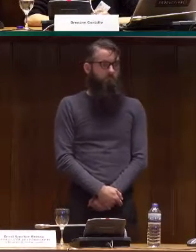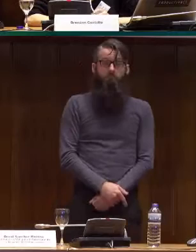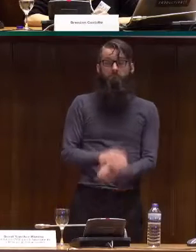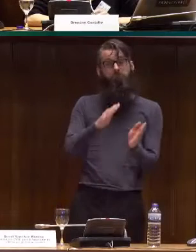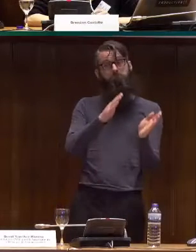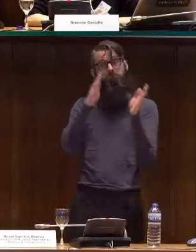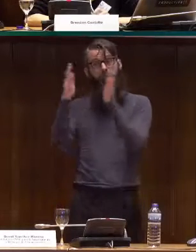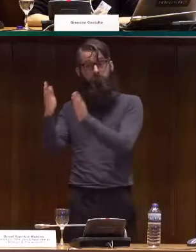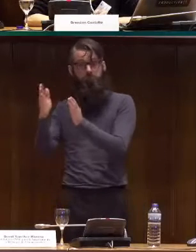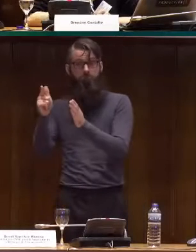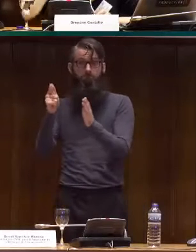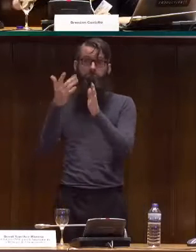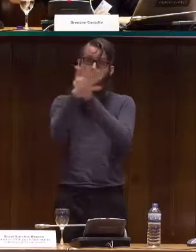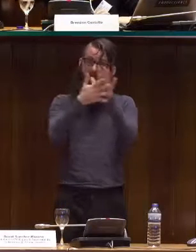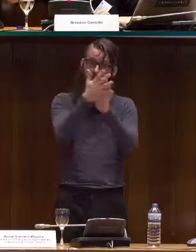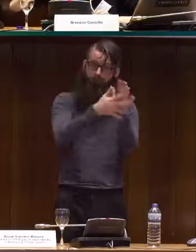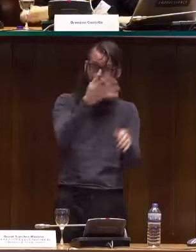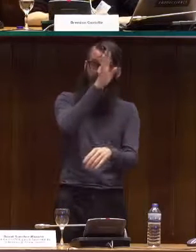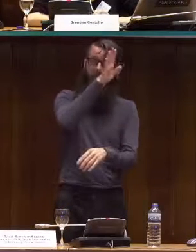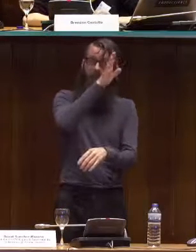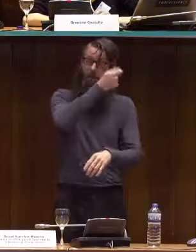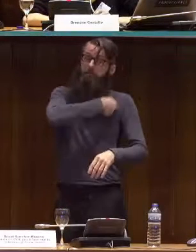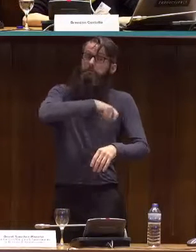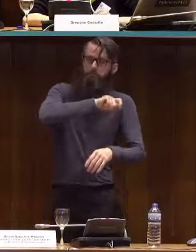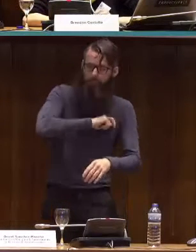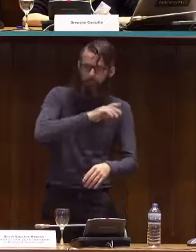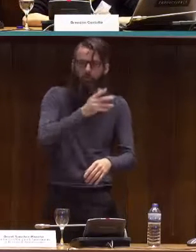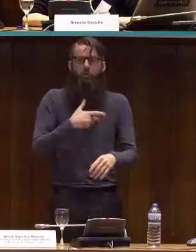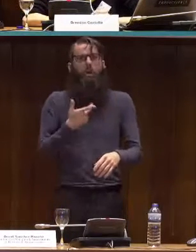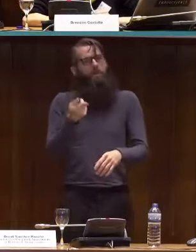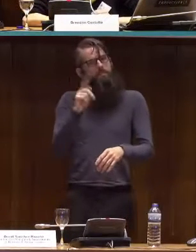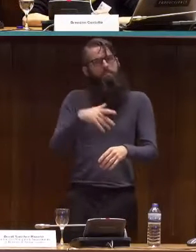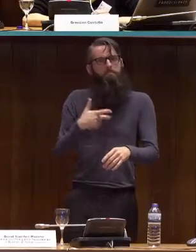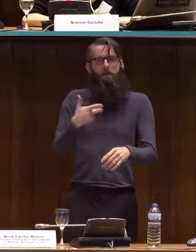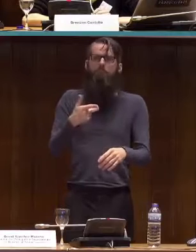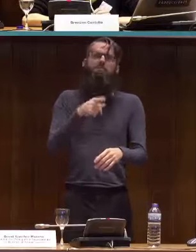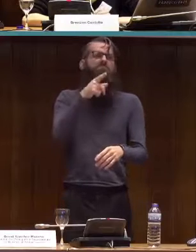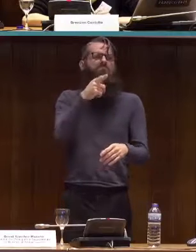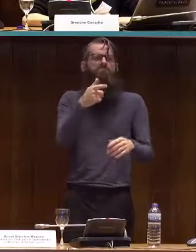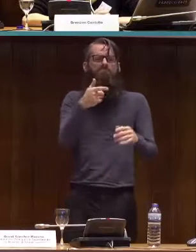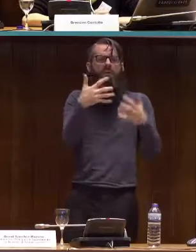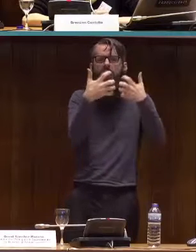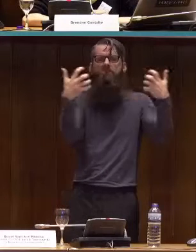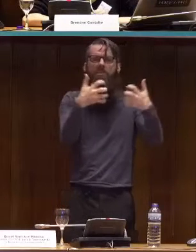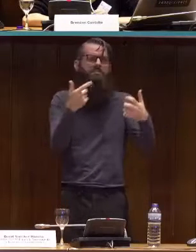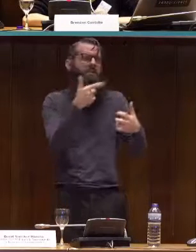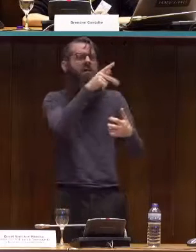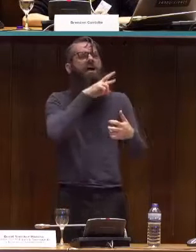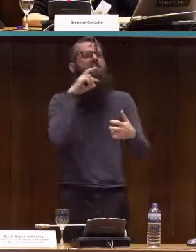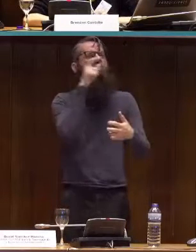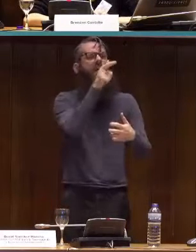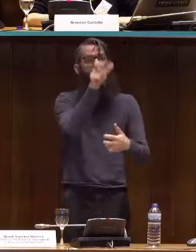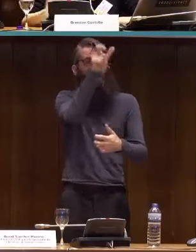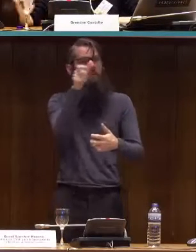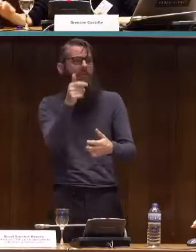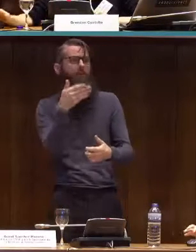Y el ejemplo en LSE, donde también vemos la reduplicación de persona: en Israel van a rezar los sábados.